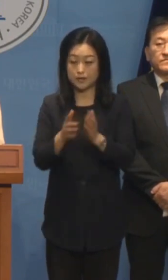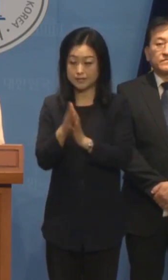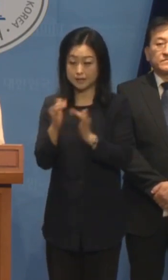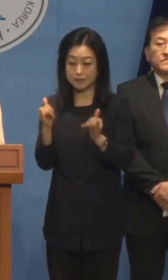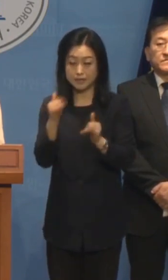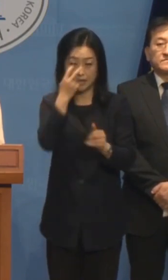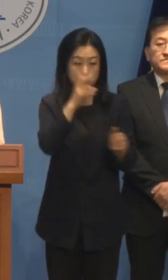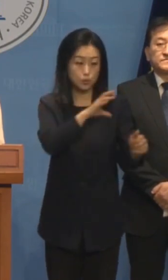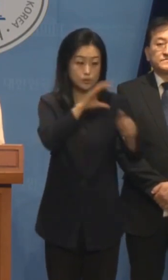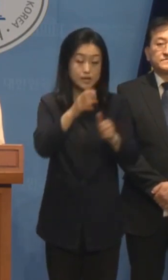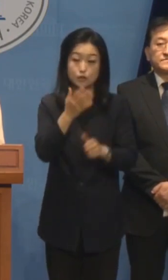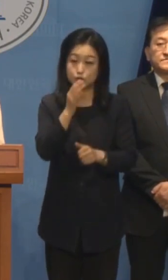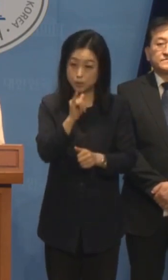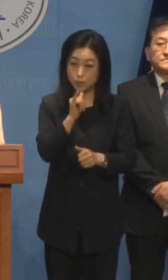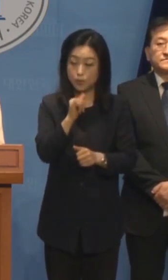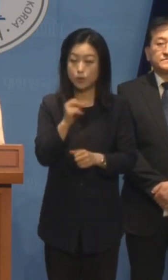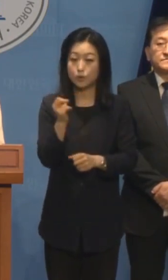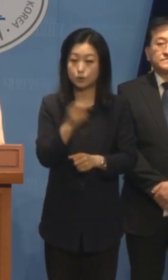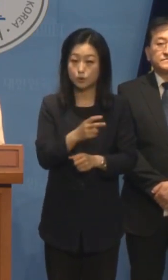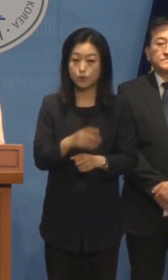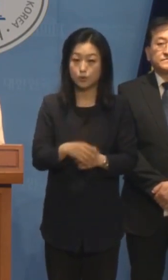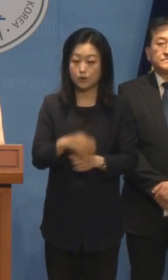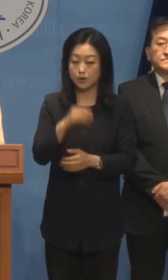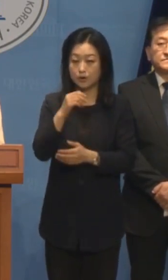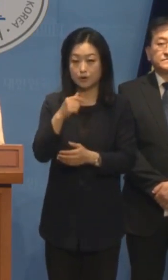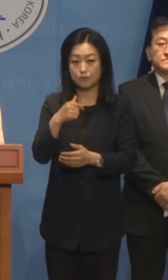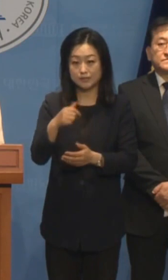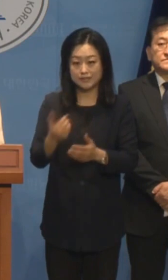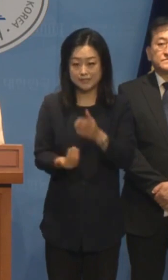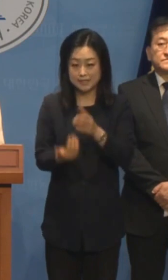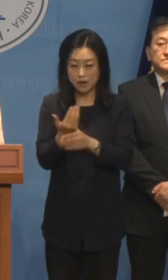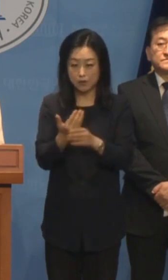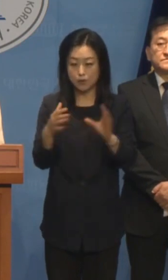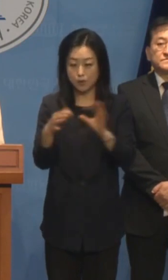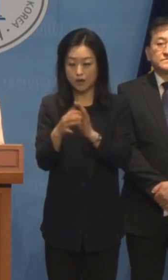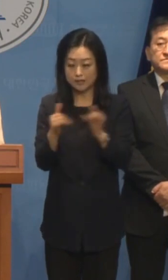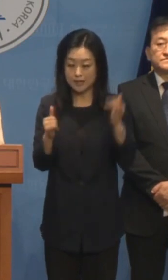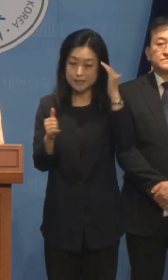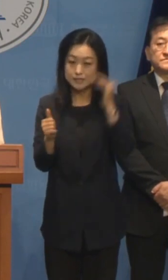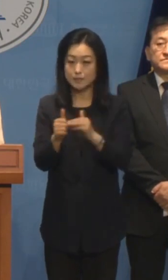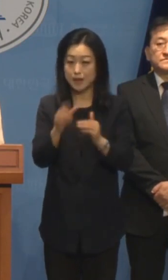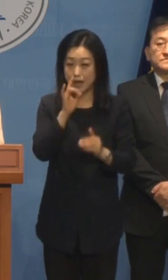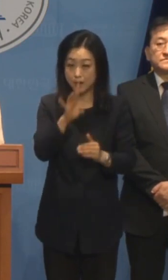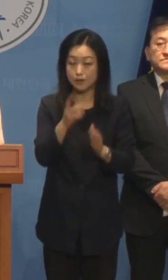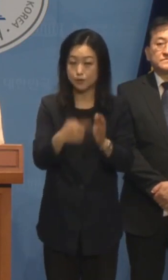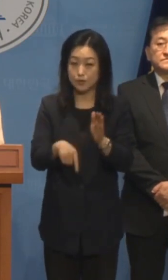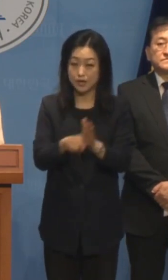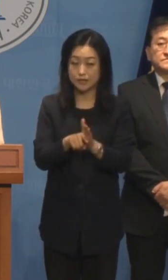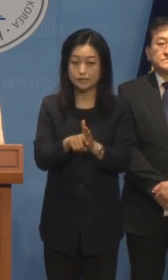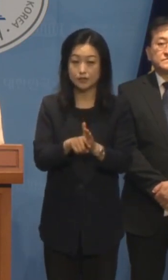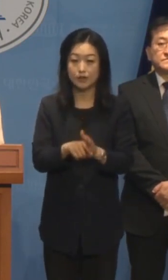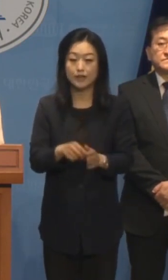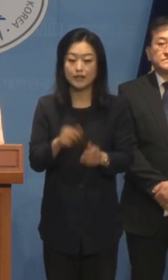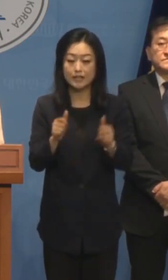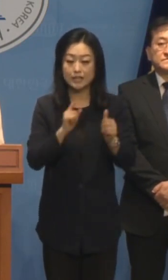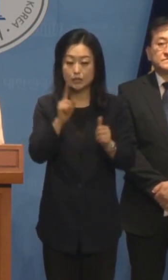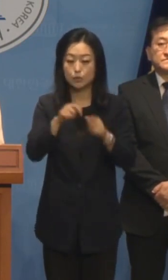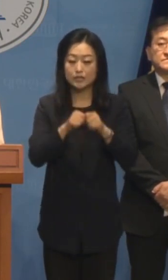사건 관계인들의 권리가 침해되지 않도록 공소청에 기소심의위원회도